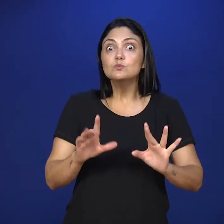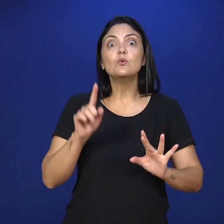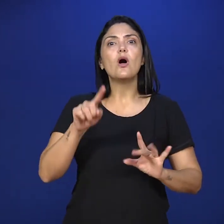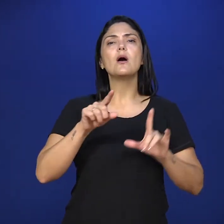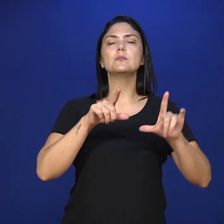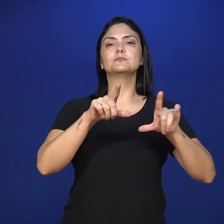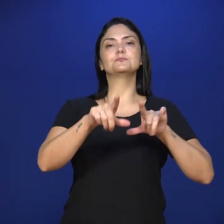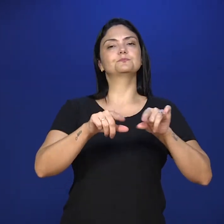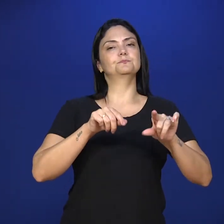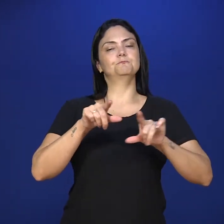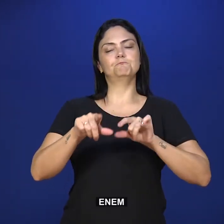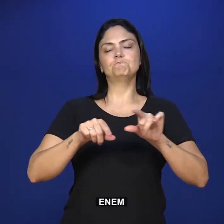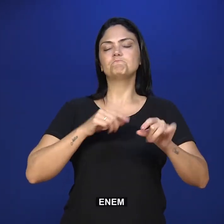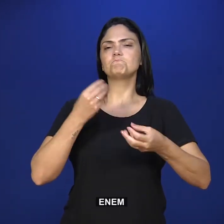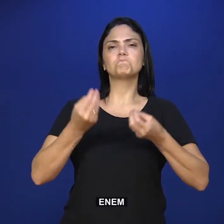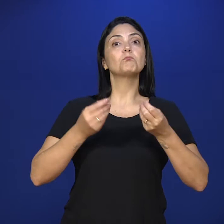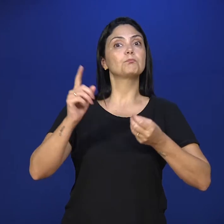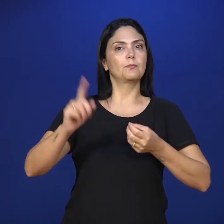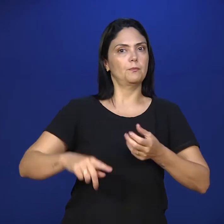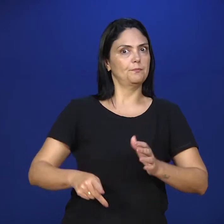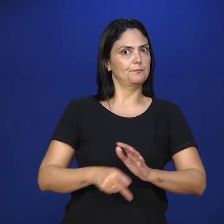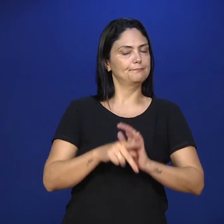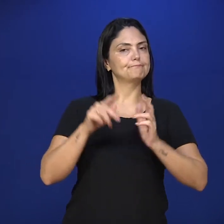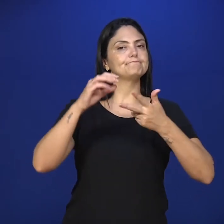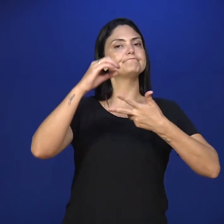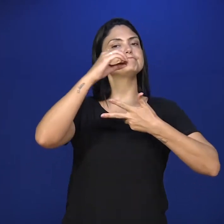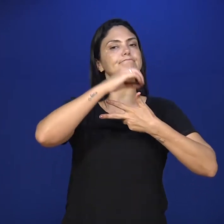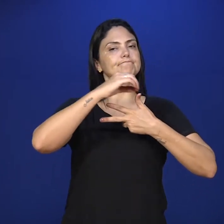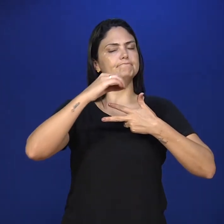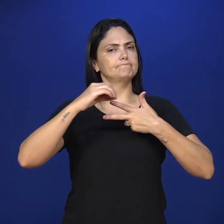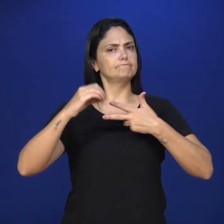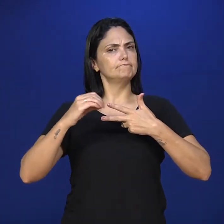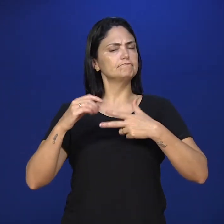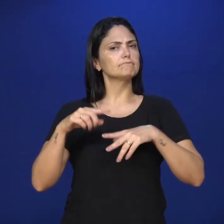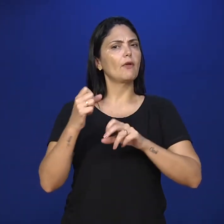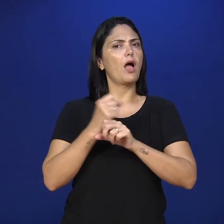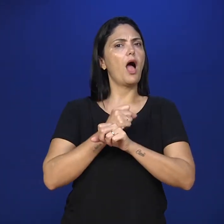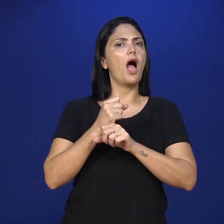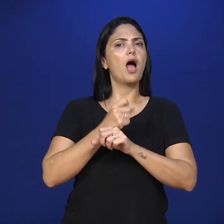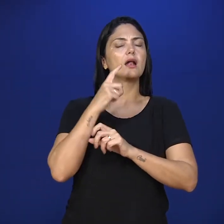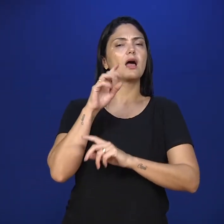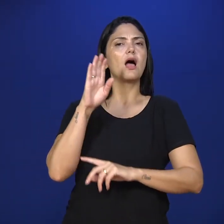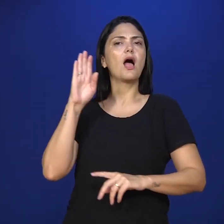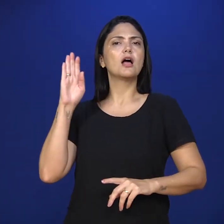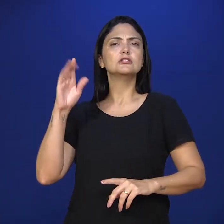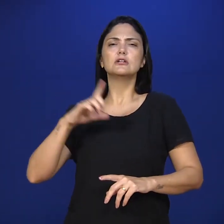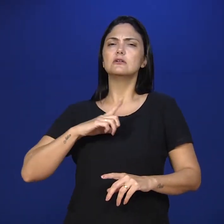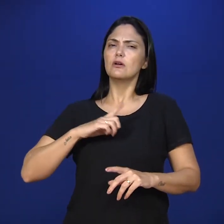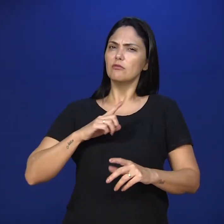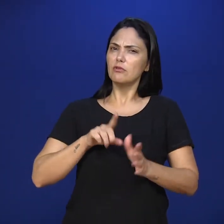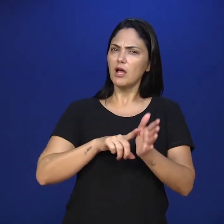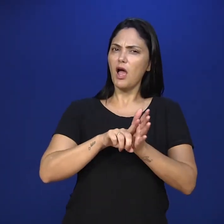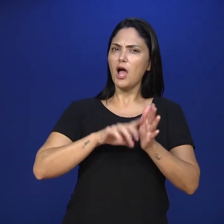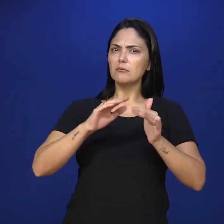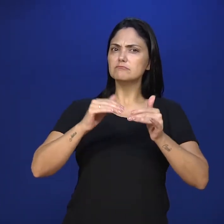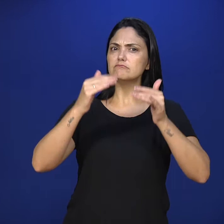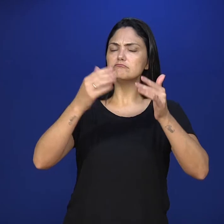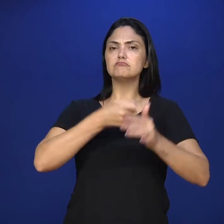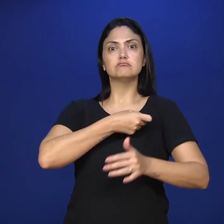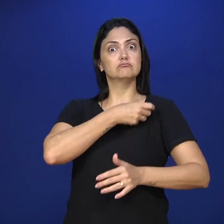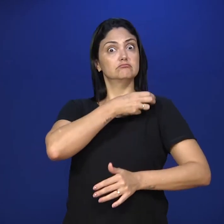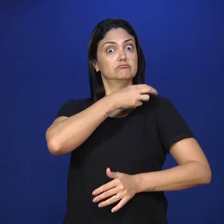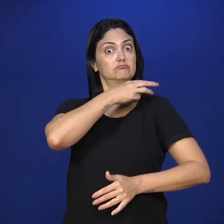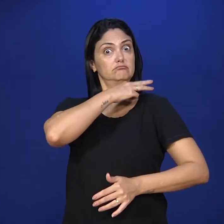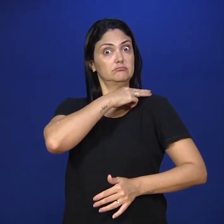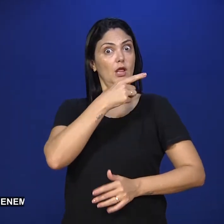do processo seletivo na modalidade Enem, com utilização do resultado obtido pelo candidato no Exame Nacional do Ensino Médio,